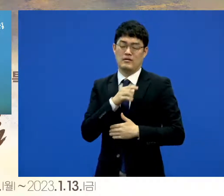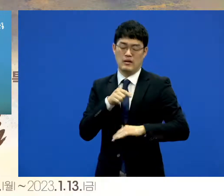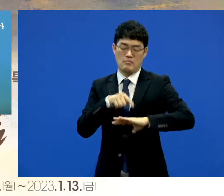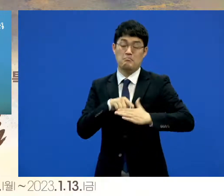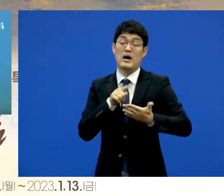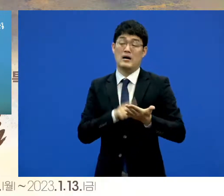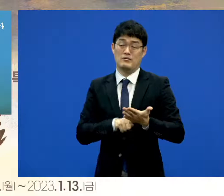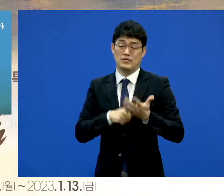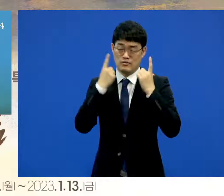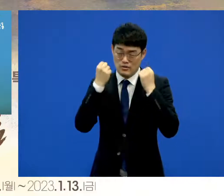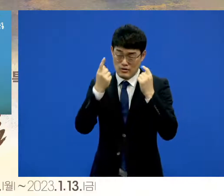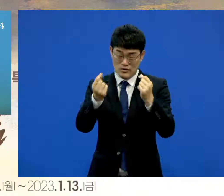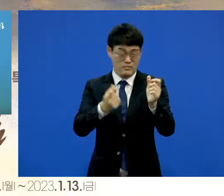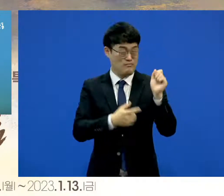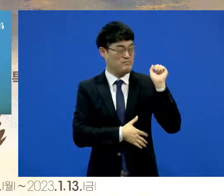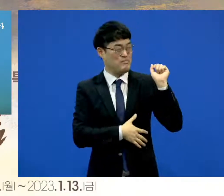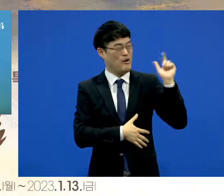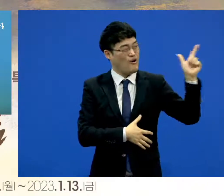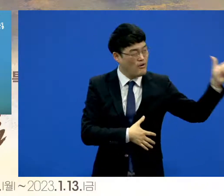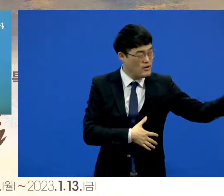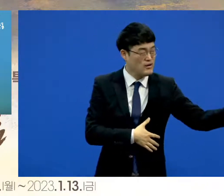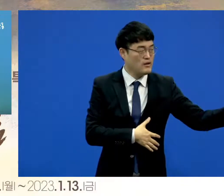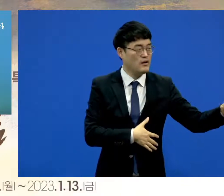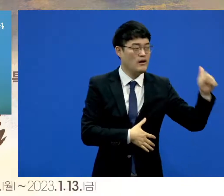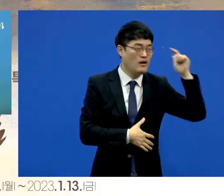반항기가 남아있어. 반항하는 성향이 남아있어.